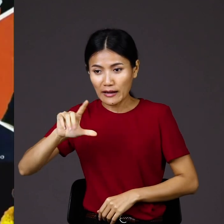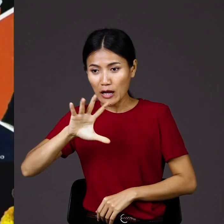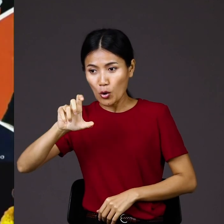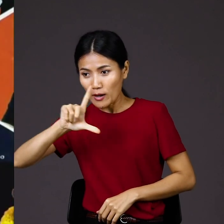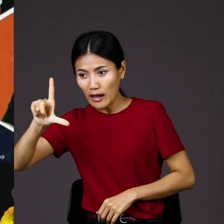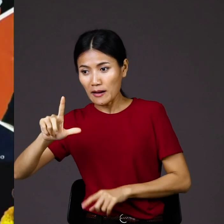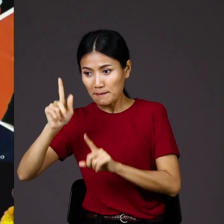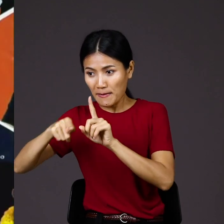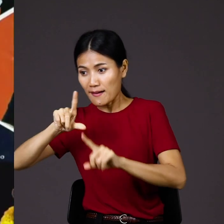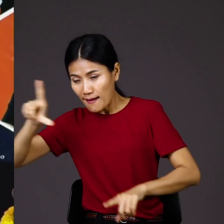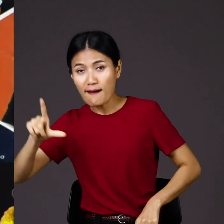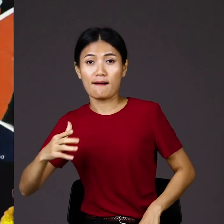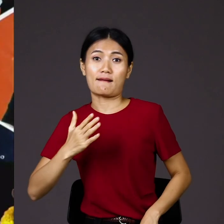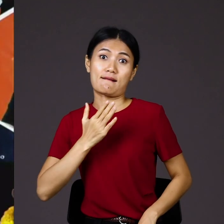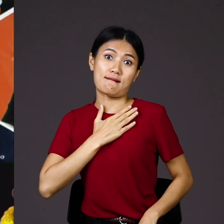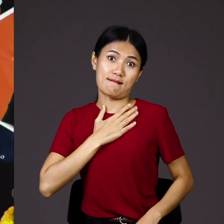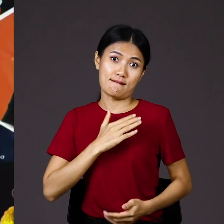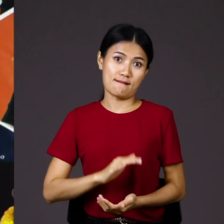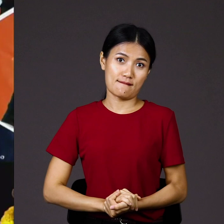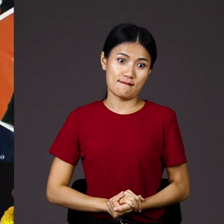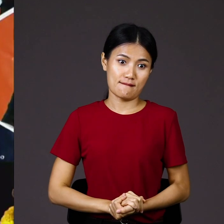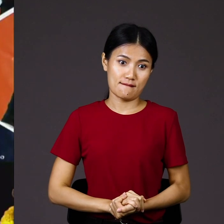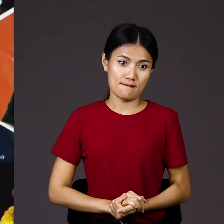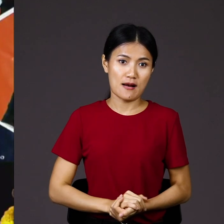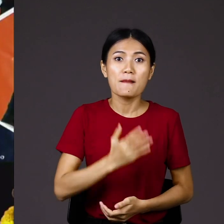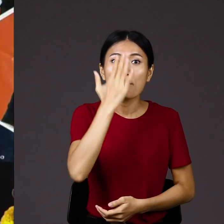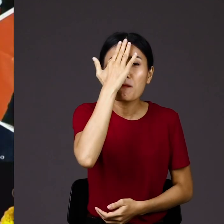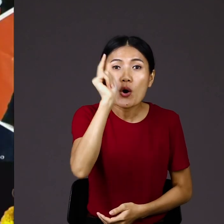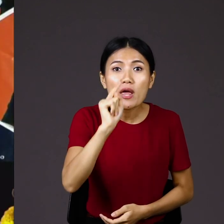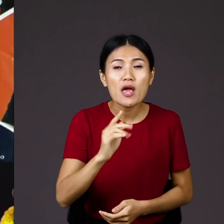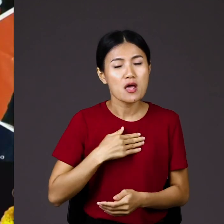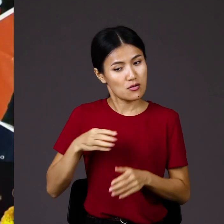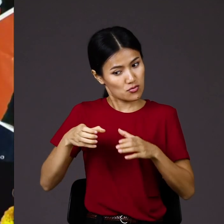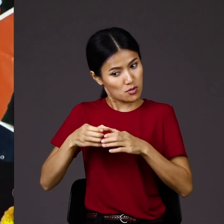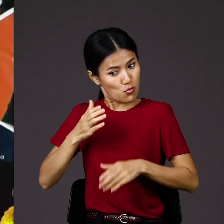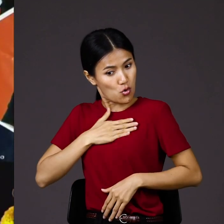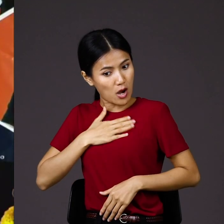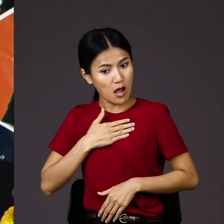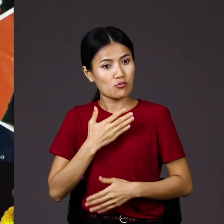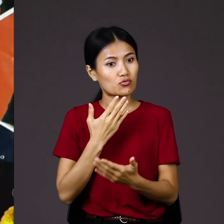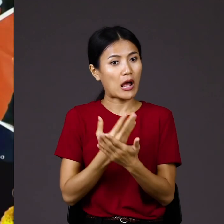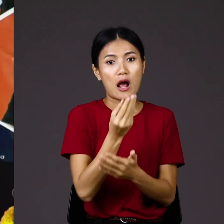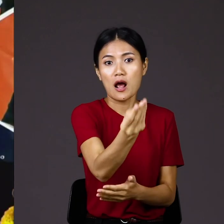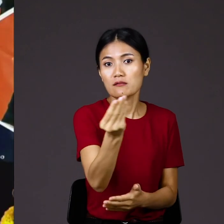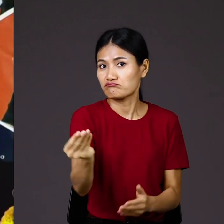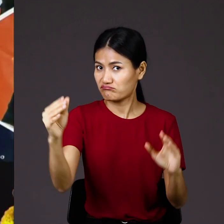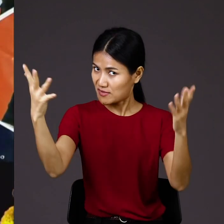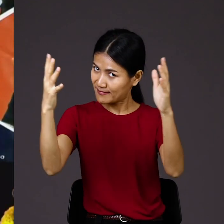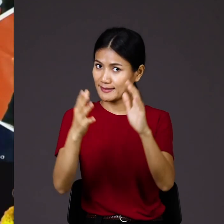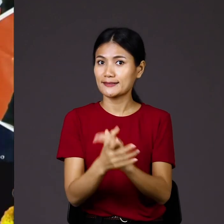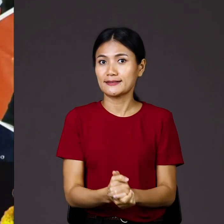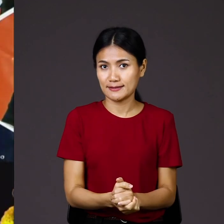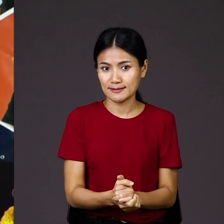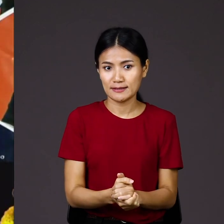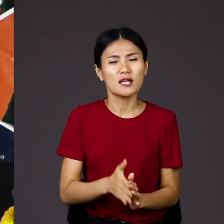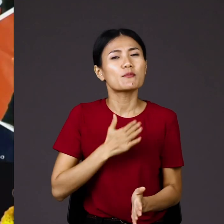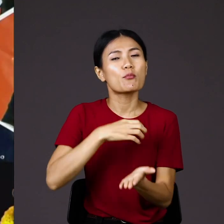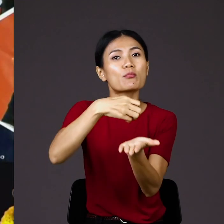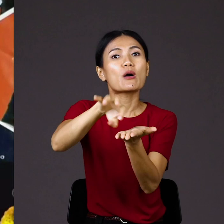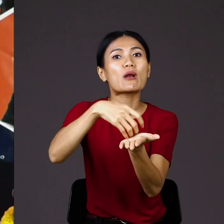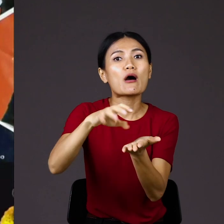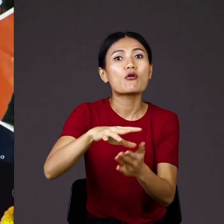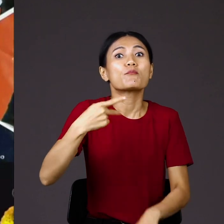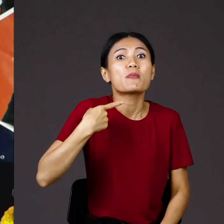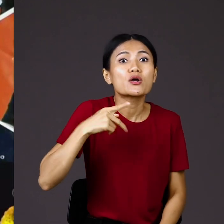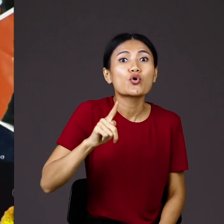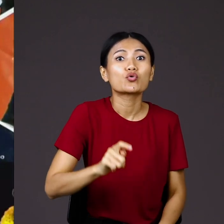พูดนี่ไม่ใช่เพื่อประโยชน์ของไพบูลย์กิจวรวุฒิเท่านั้นเพราะทีมงานของเราไม่จ่ายเงินไม่ซื้อเสียงอยู่แล้วที่